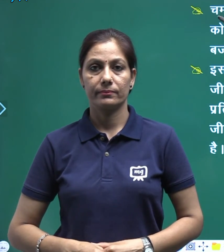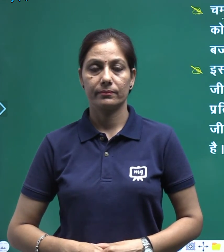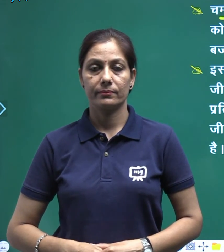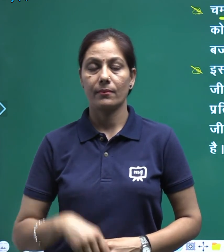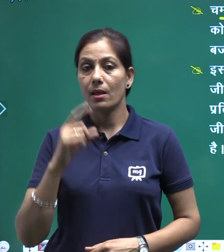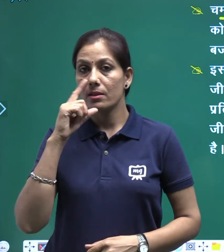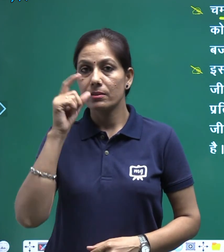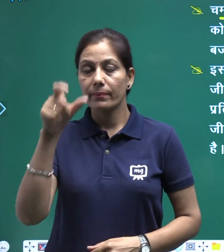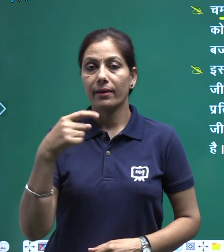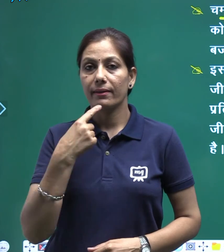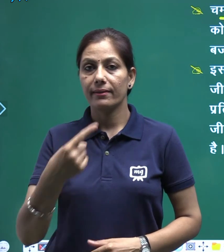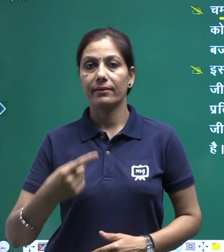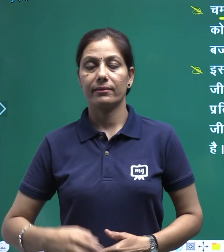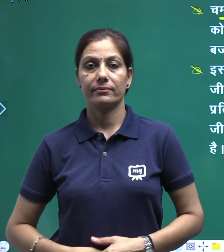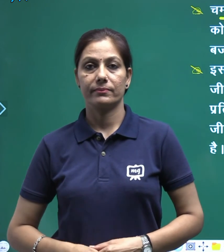चंपा कहती है कि